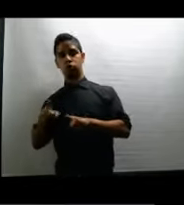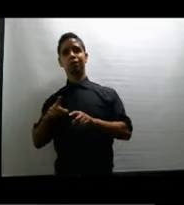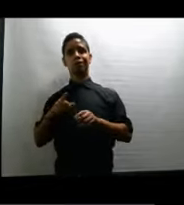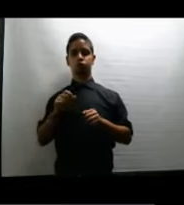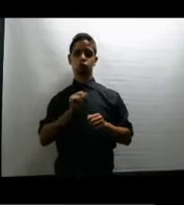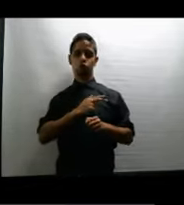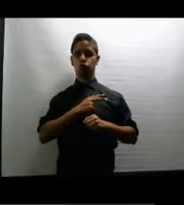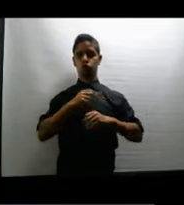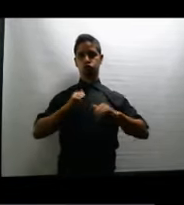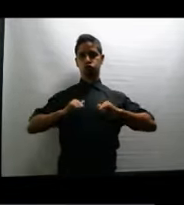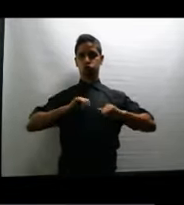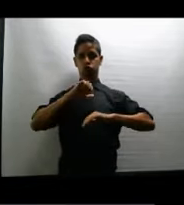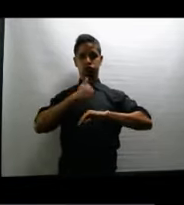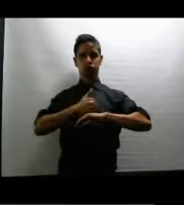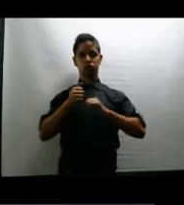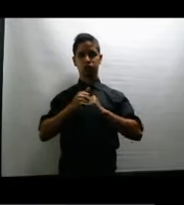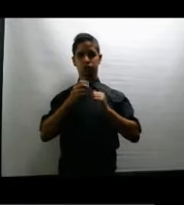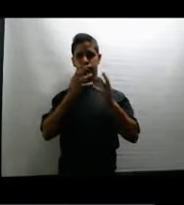forma.